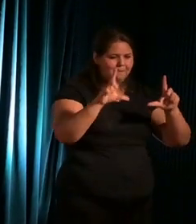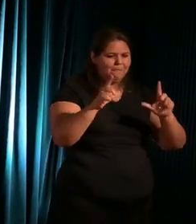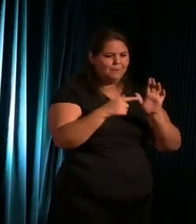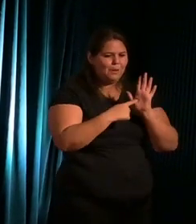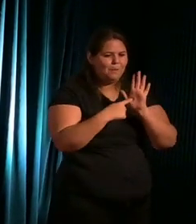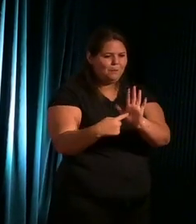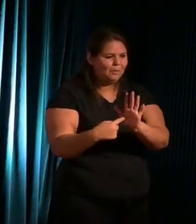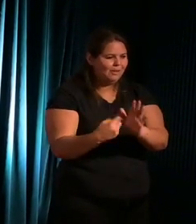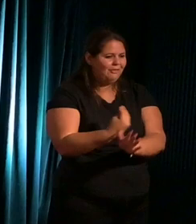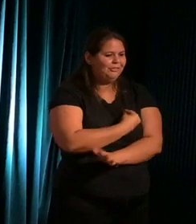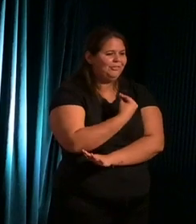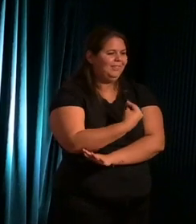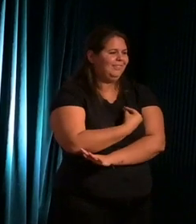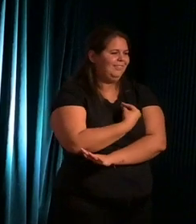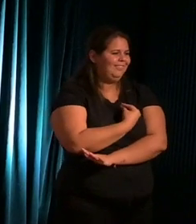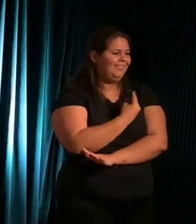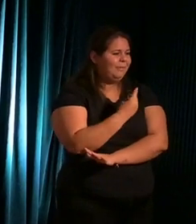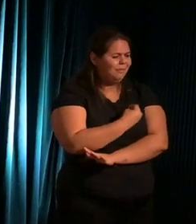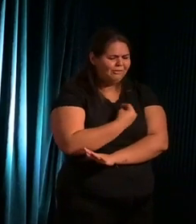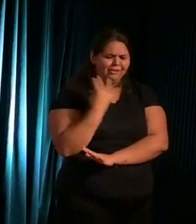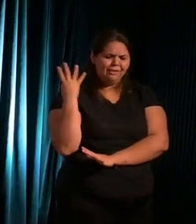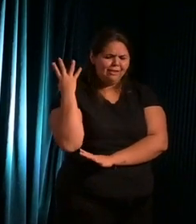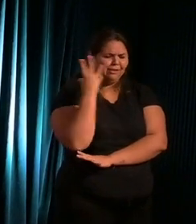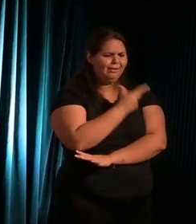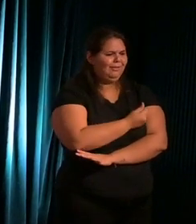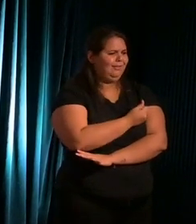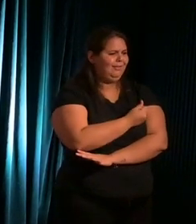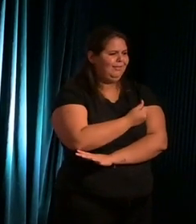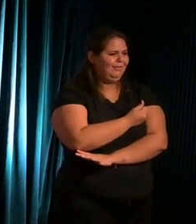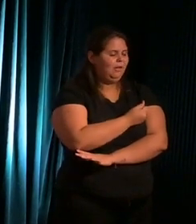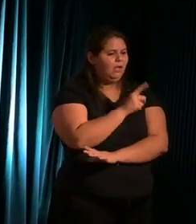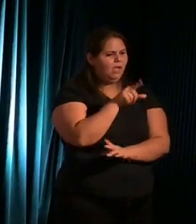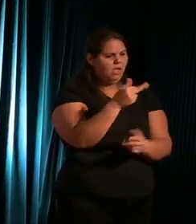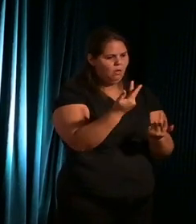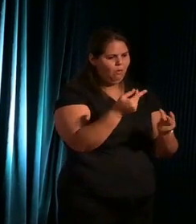Da vida, que é uma canção. E a ópera se faz